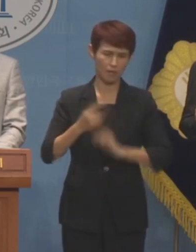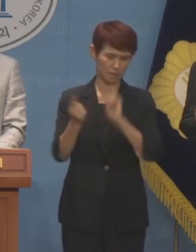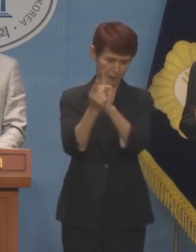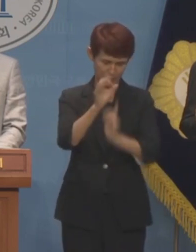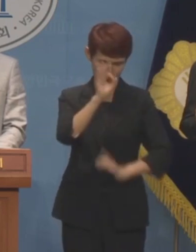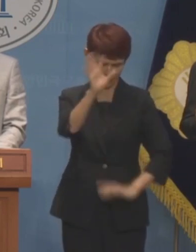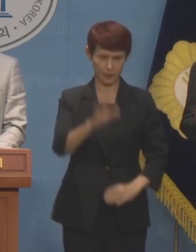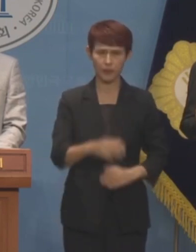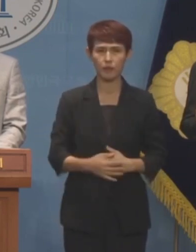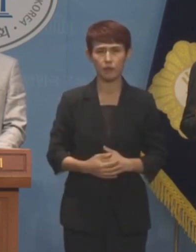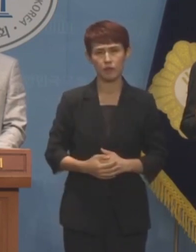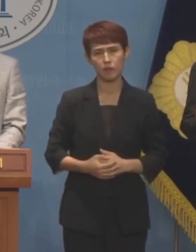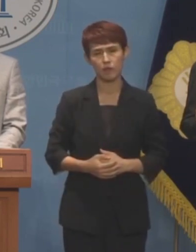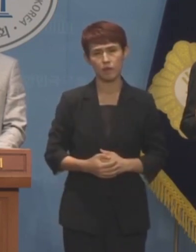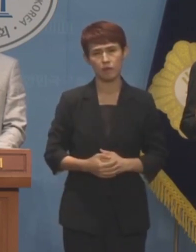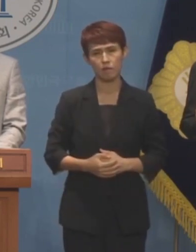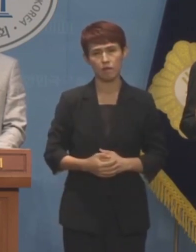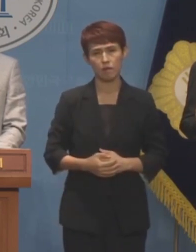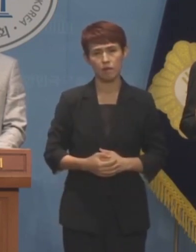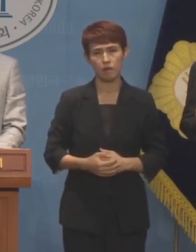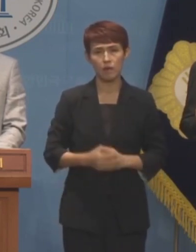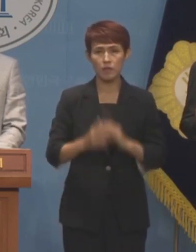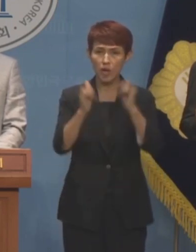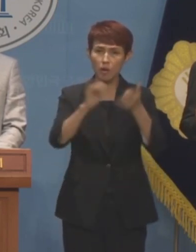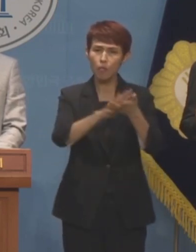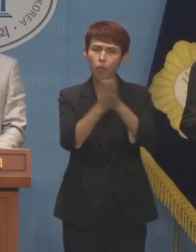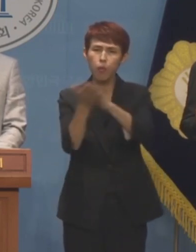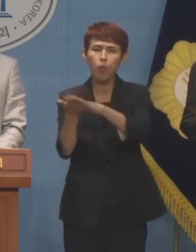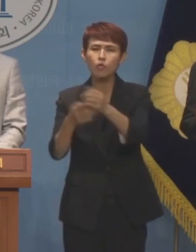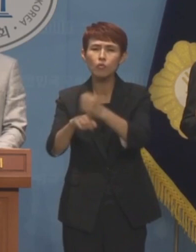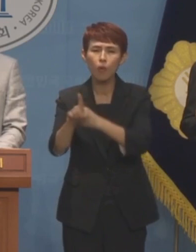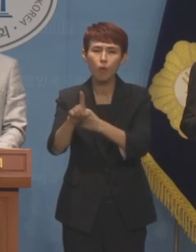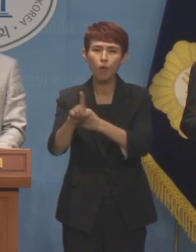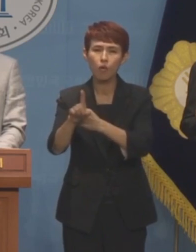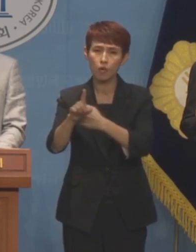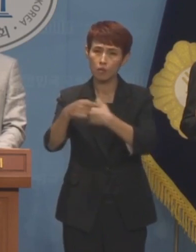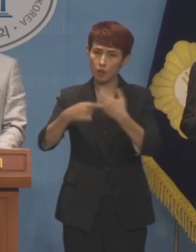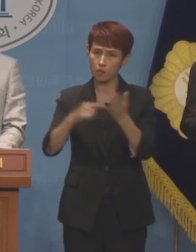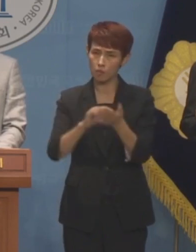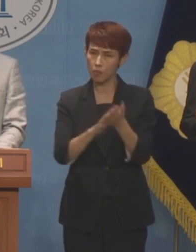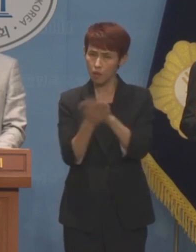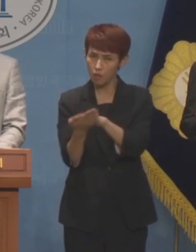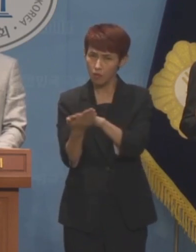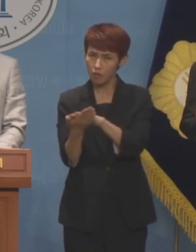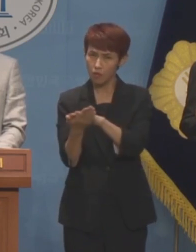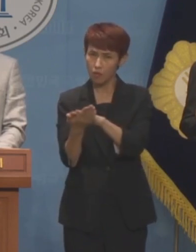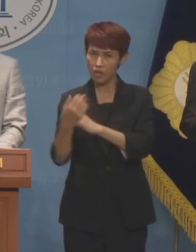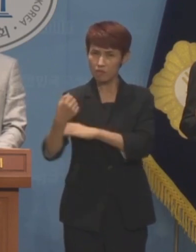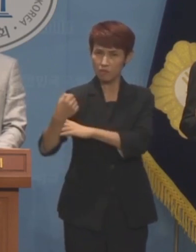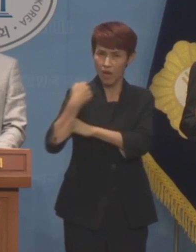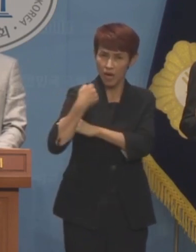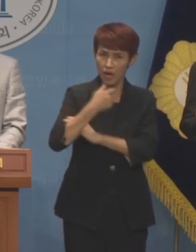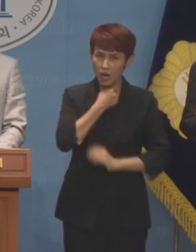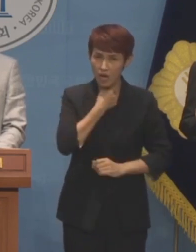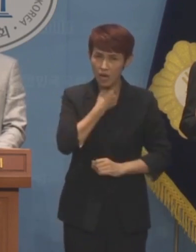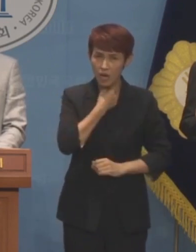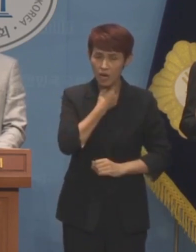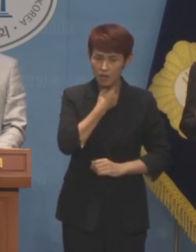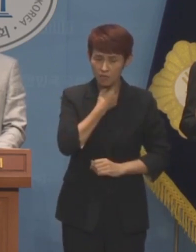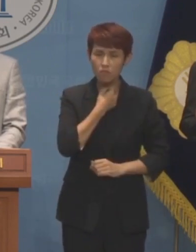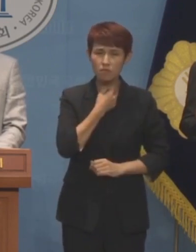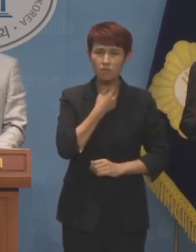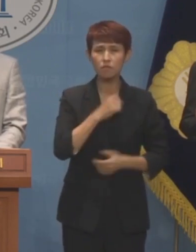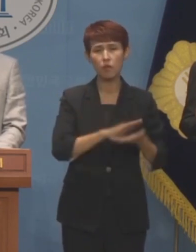것입니다. 사람들이 왜 변절을 할까요? 신념이 바뀌어서, 권력력이 있어서 그럴 수도